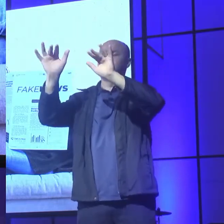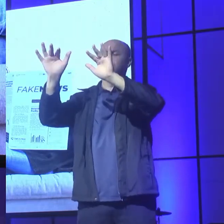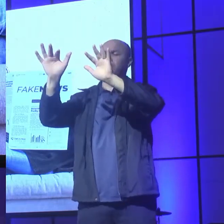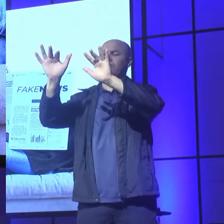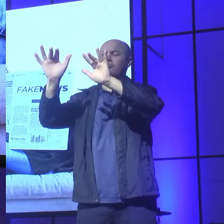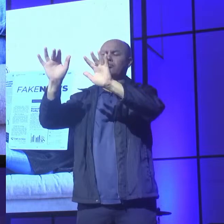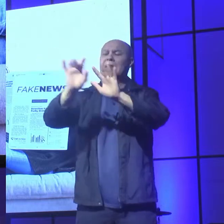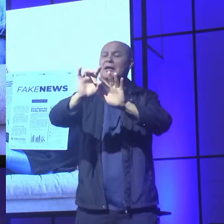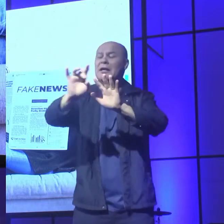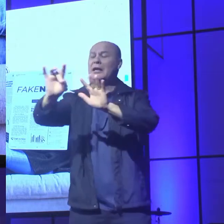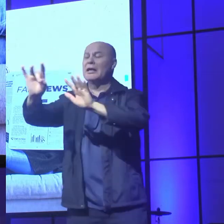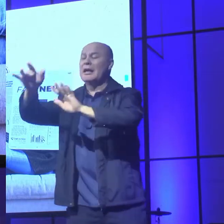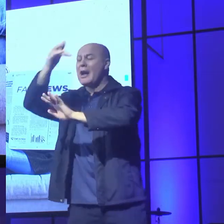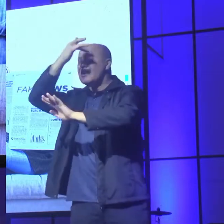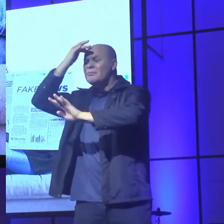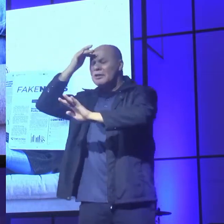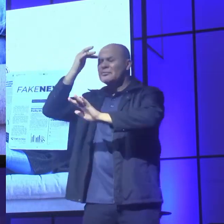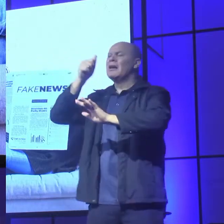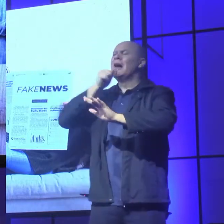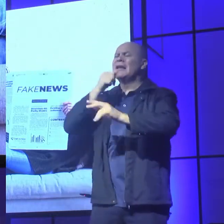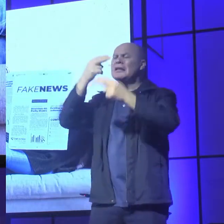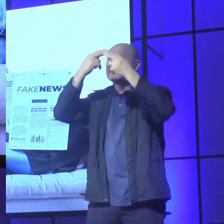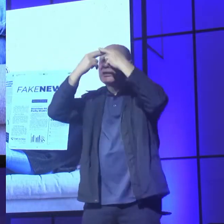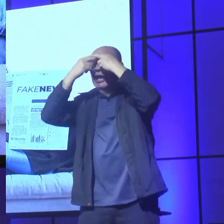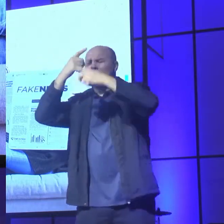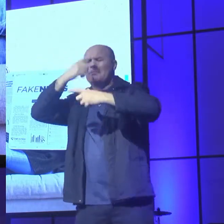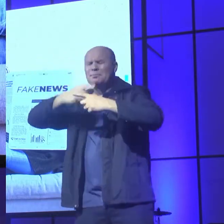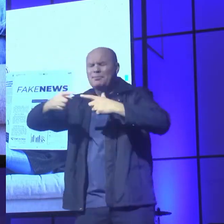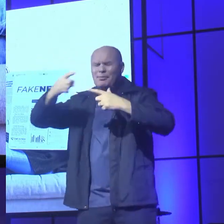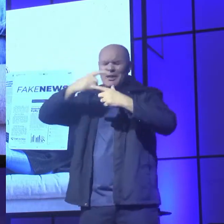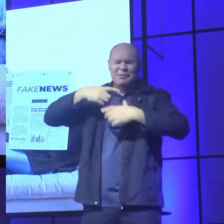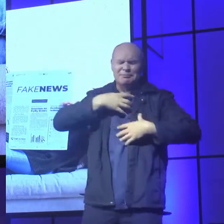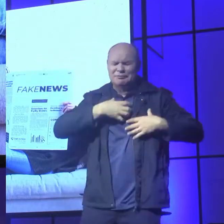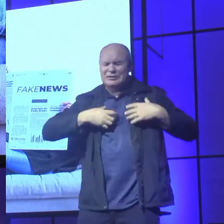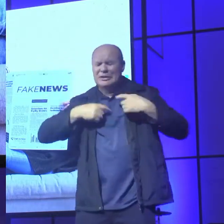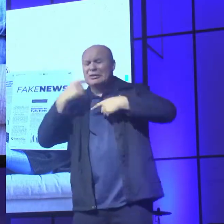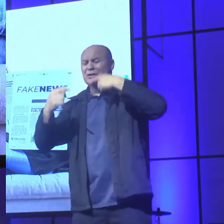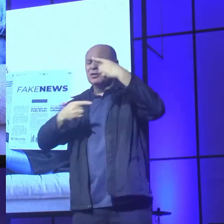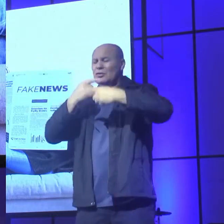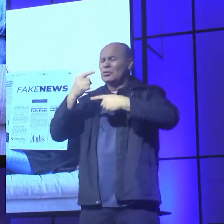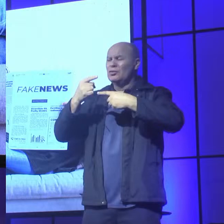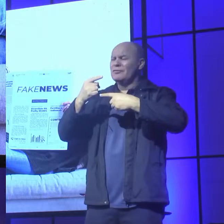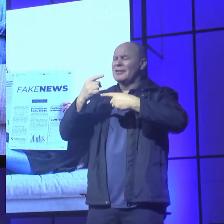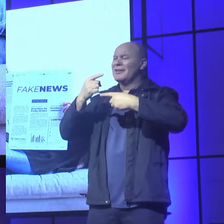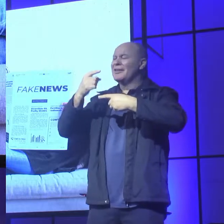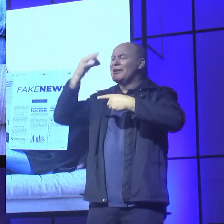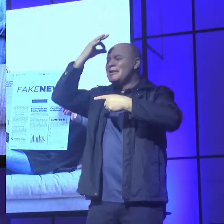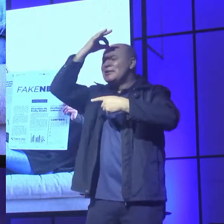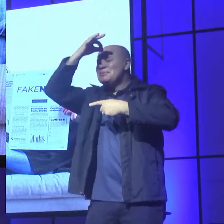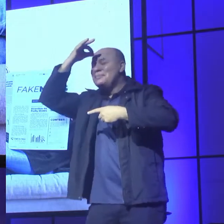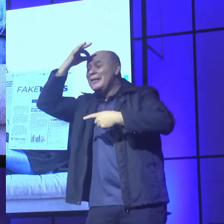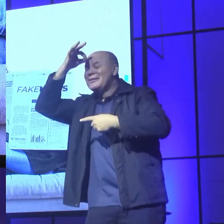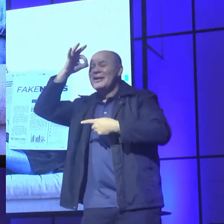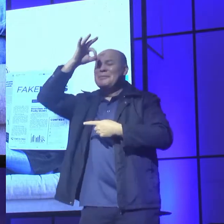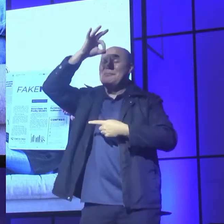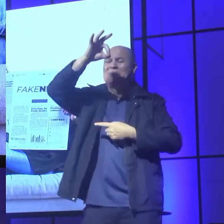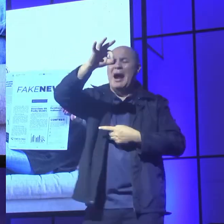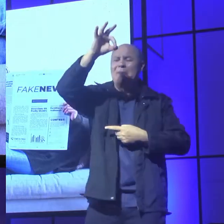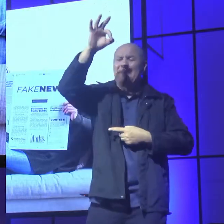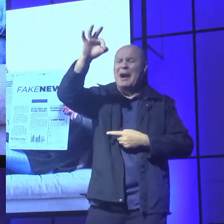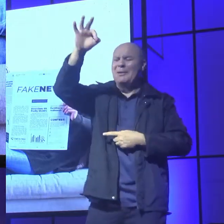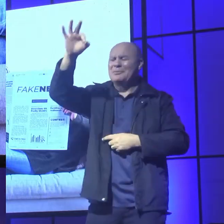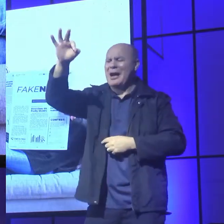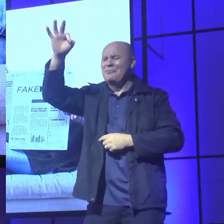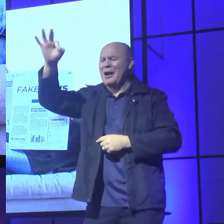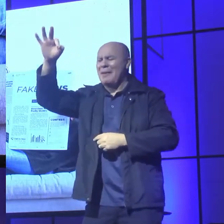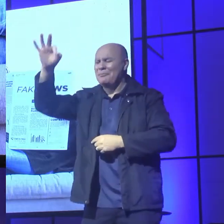faz morada. Encontramos a verdade em Ti, não é apenas um conhecimento, mas é uma verdade que adentra